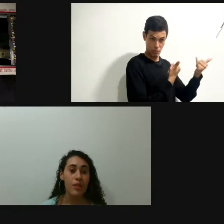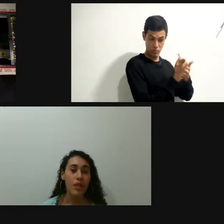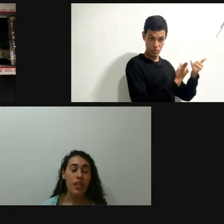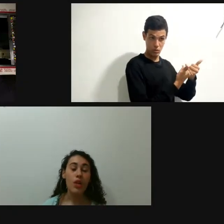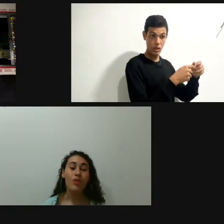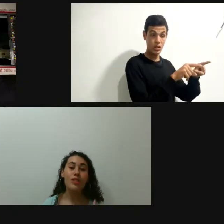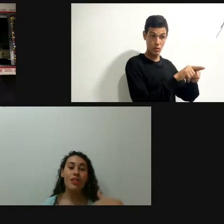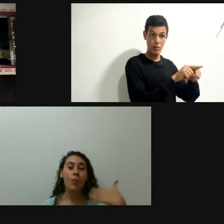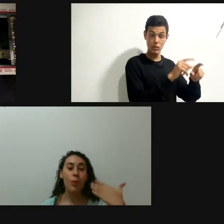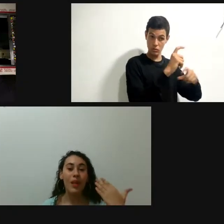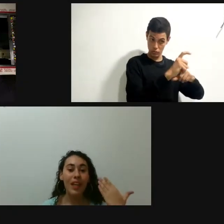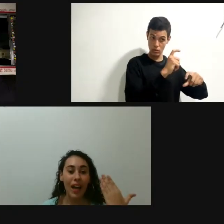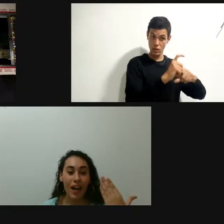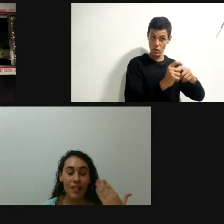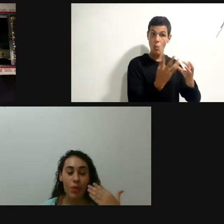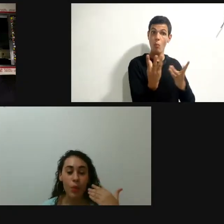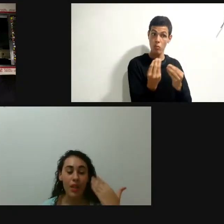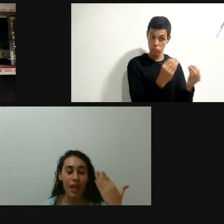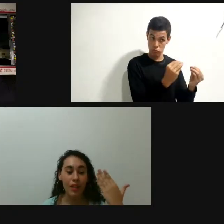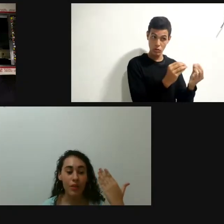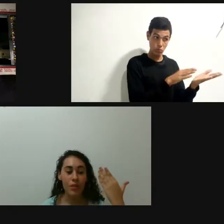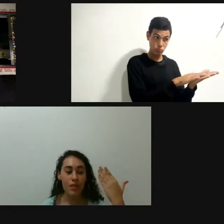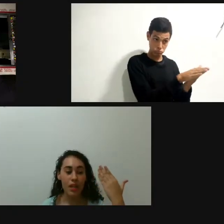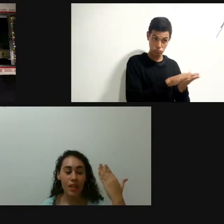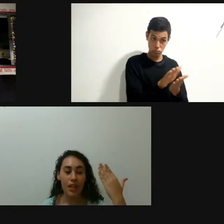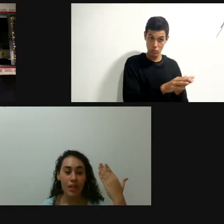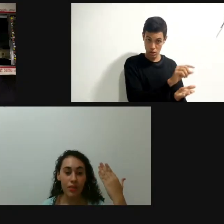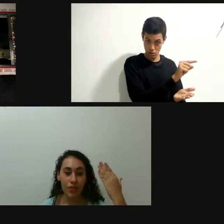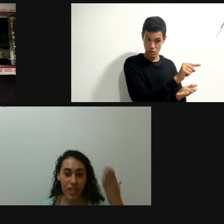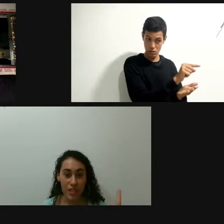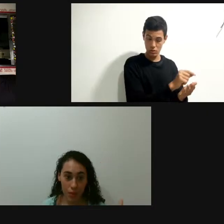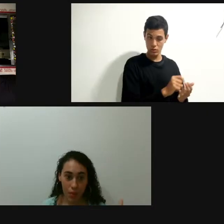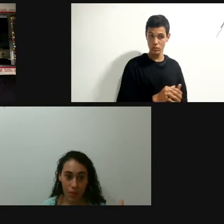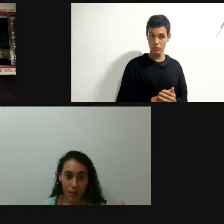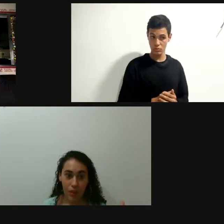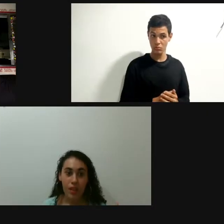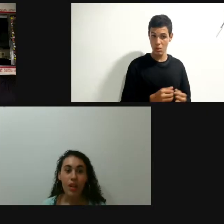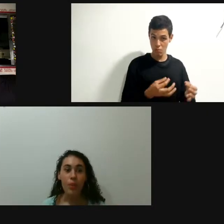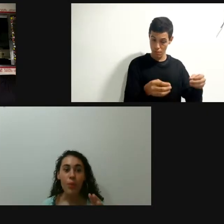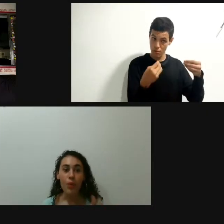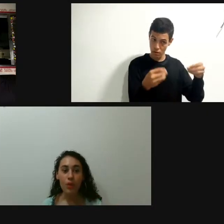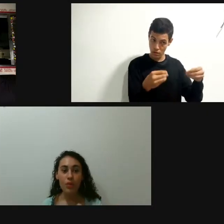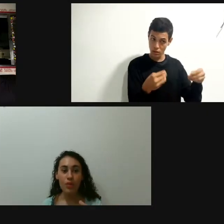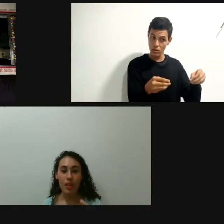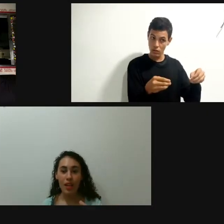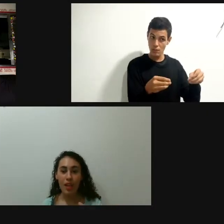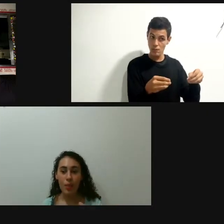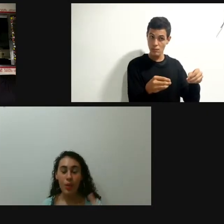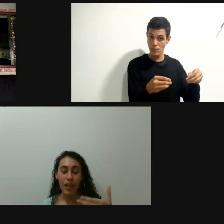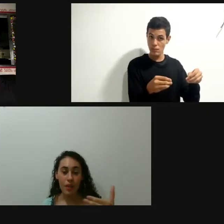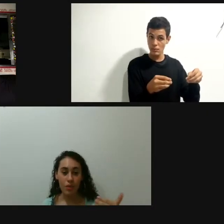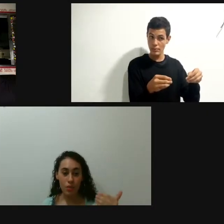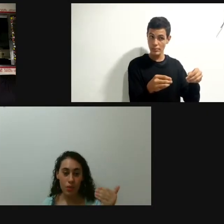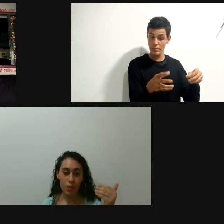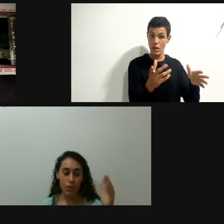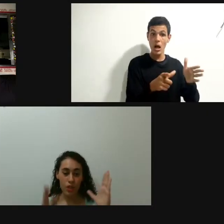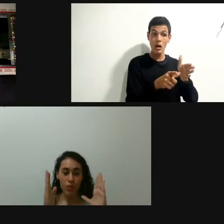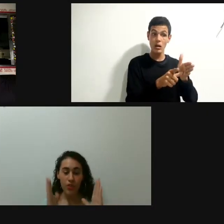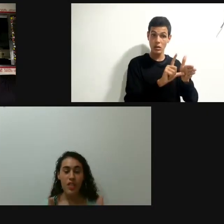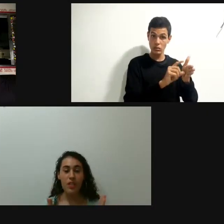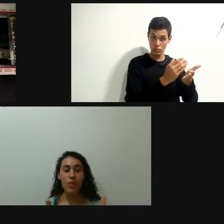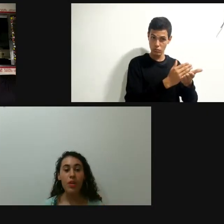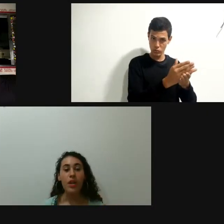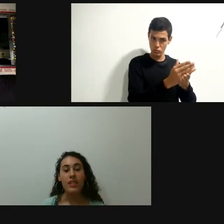quadrinhos que hoje são publicados em físico, muitos publicados no